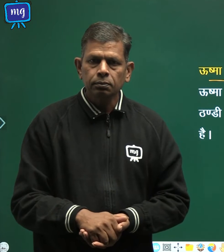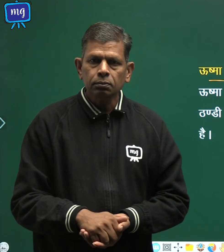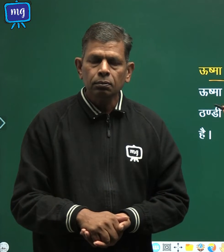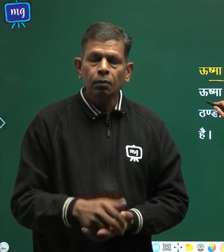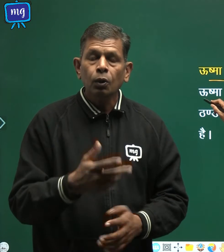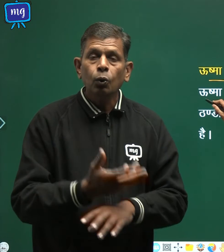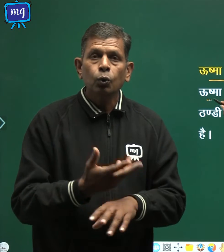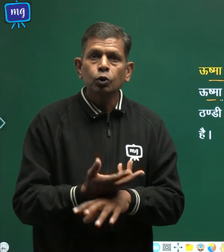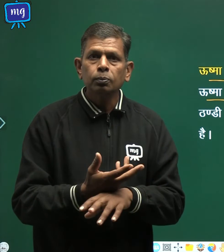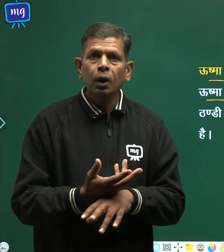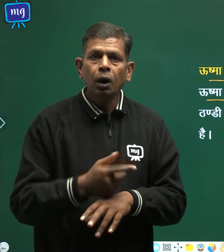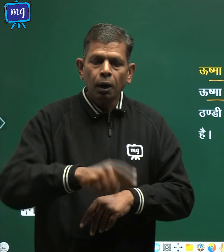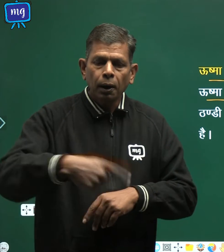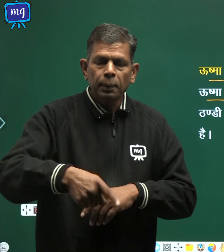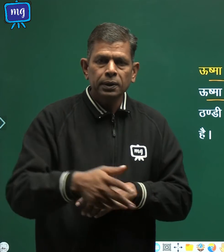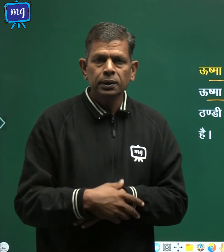ऊष्मा सदैव